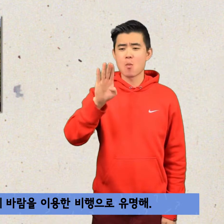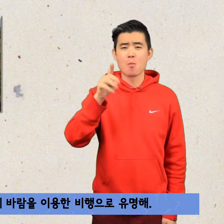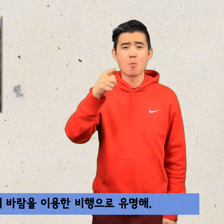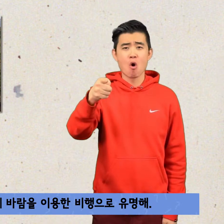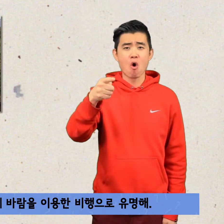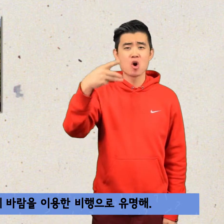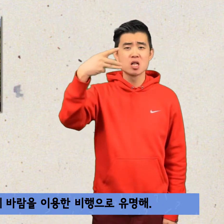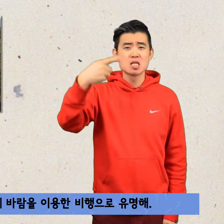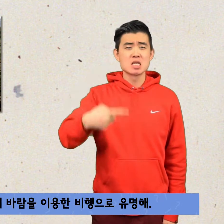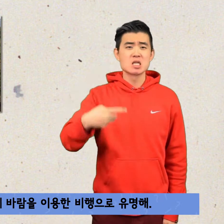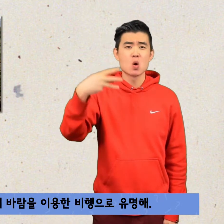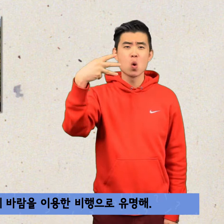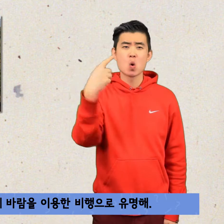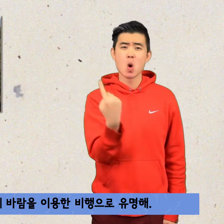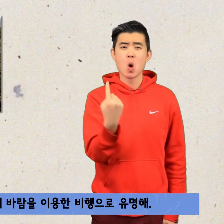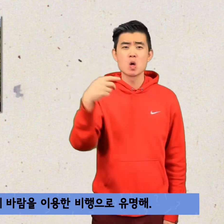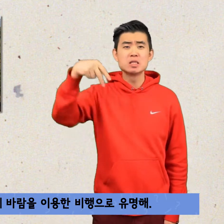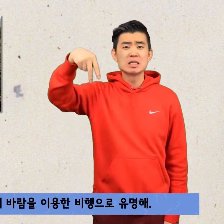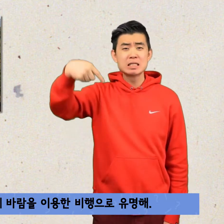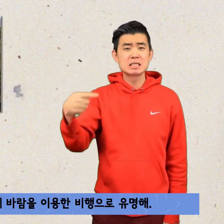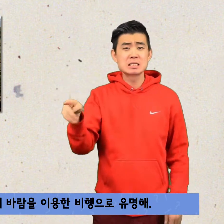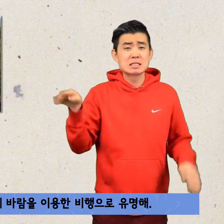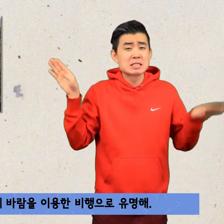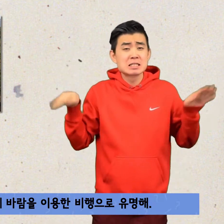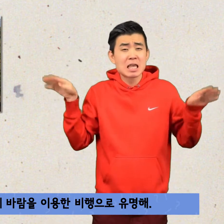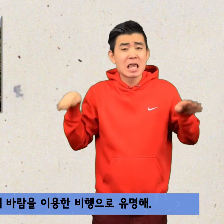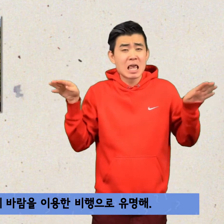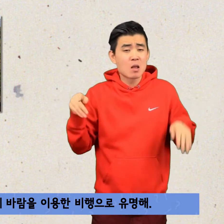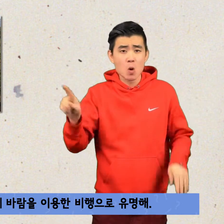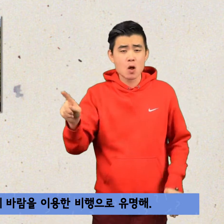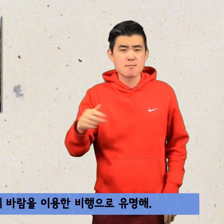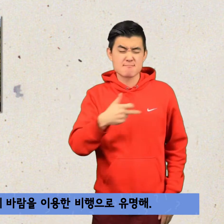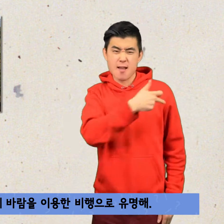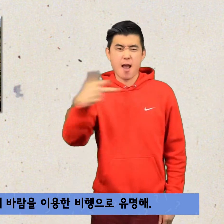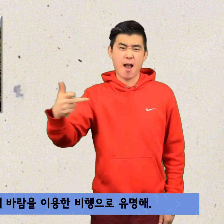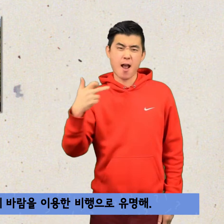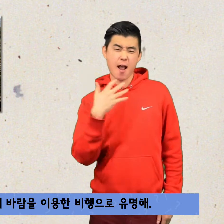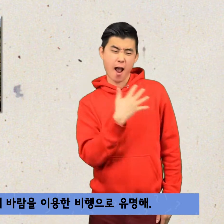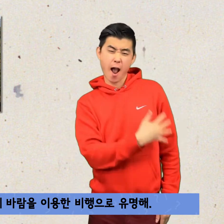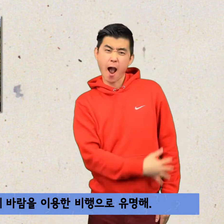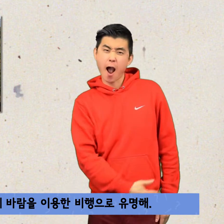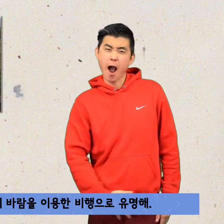엘버트로스는 큰 몸집에 바람을 이용한 비행으로 유명해.